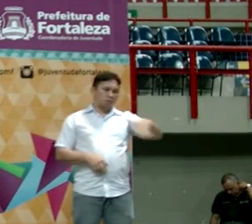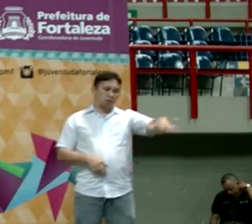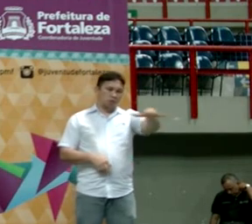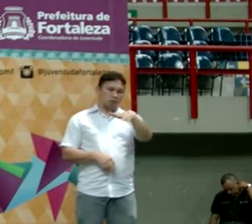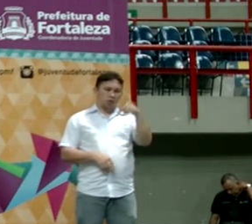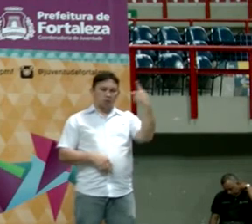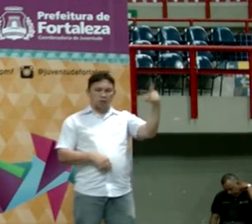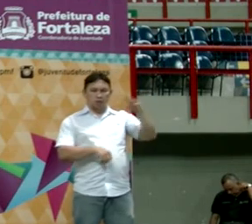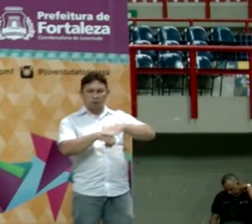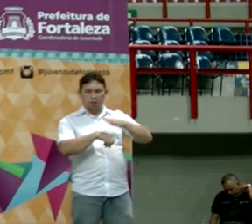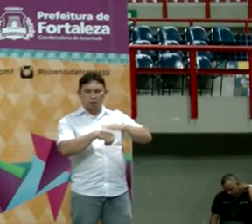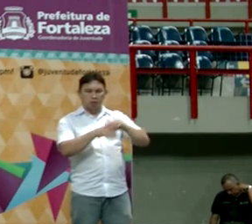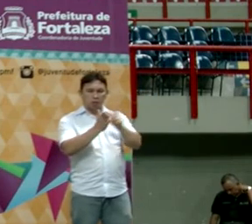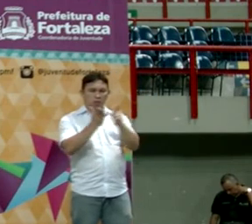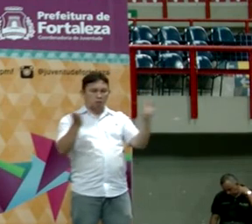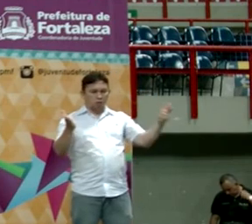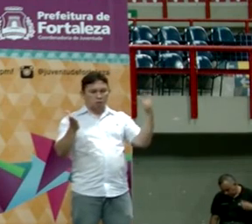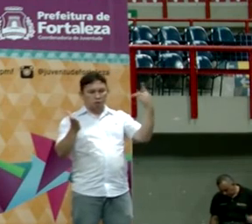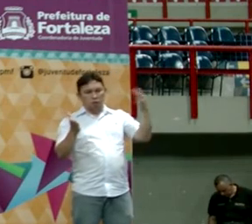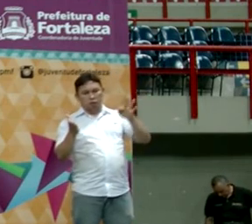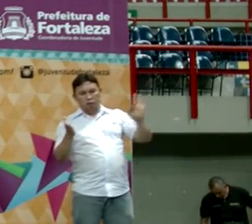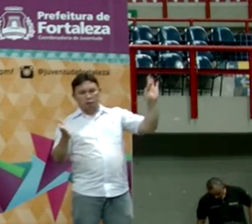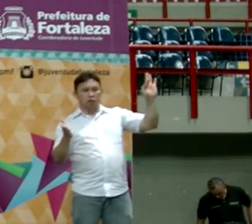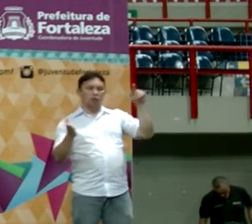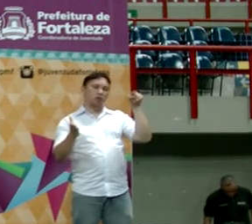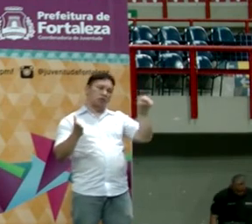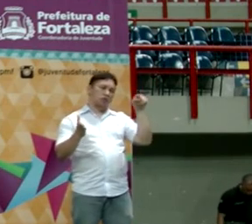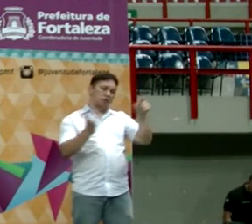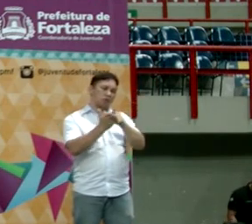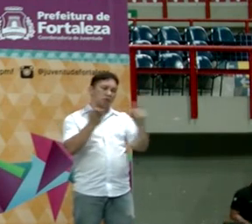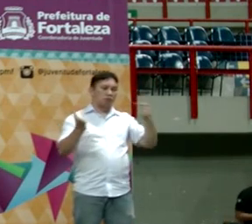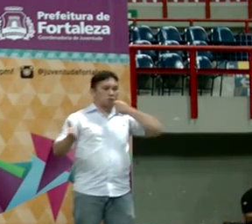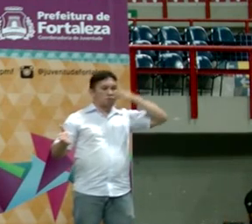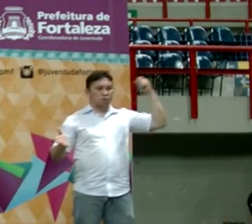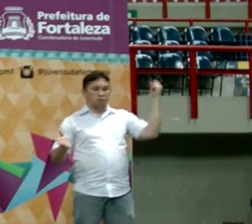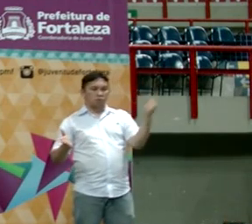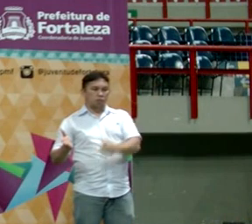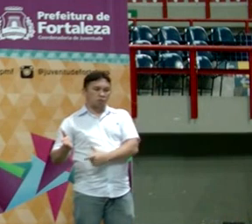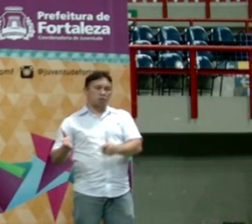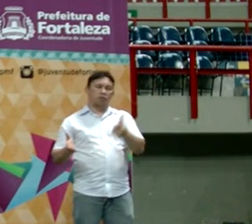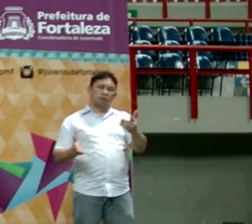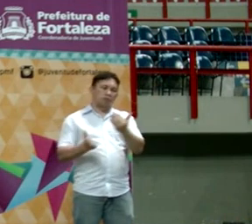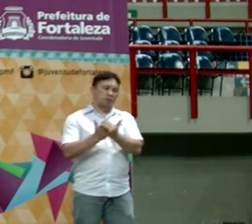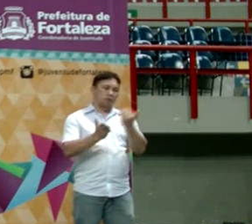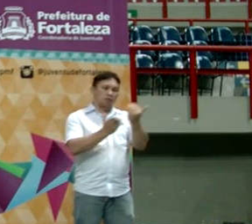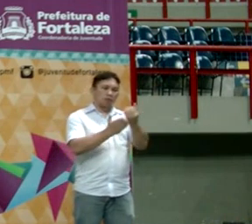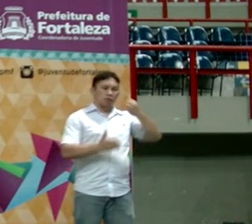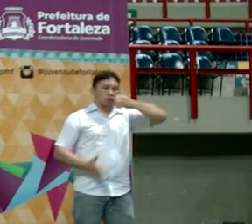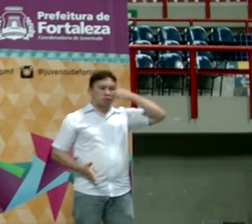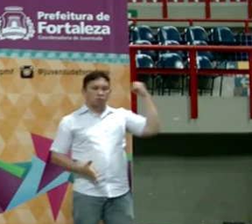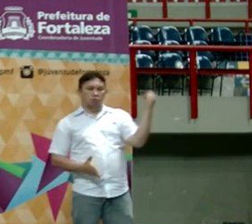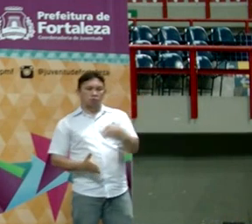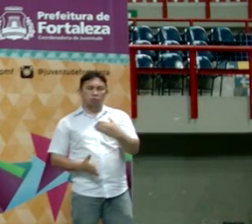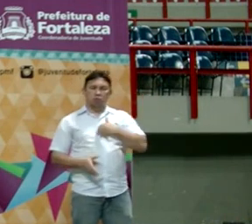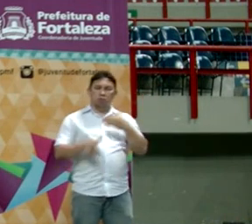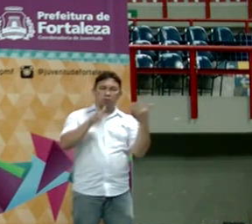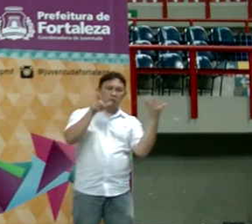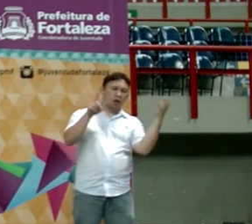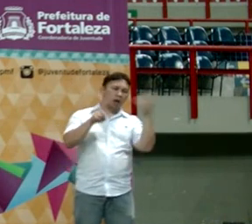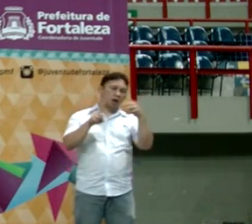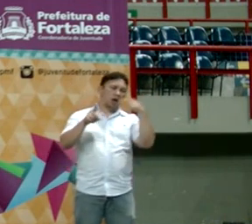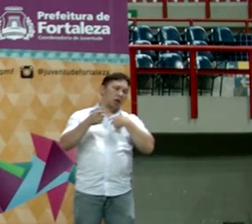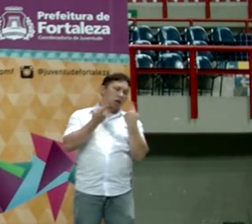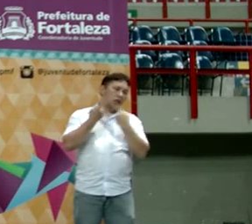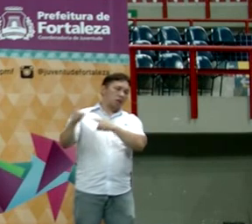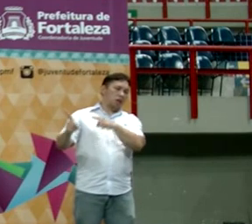Hebdo, jornal francês que usa de um humor extremamente desnecessário para tratar do mundo islâmico,